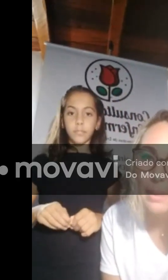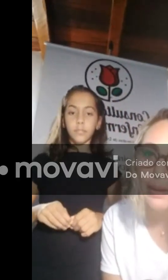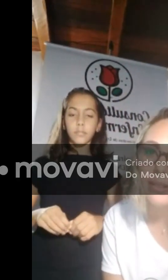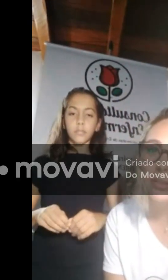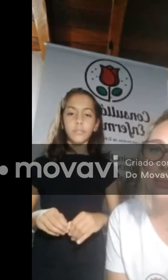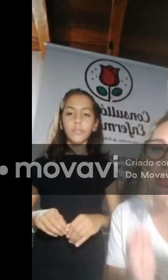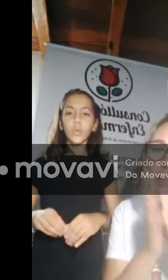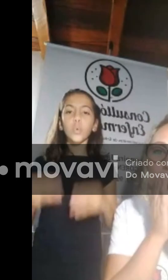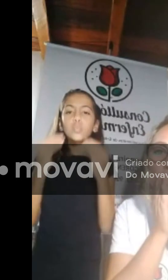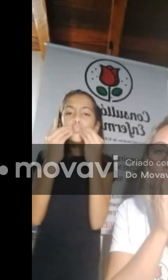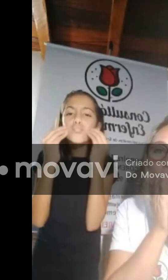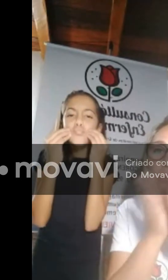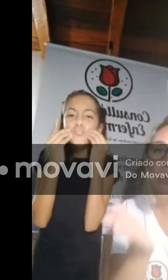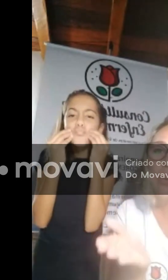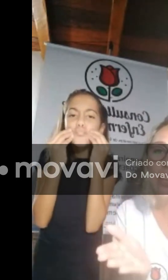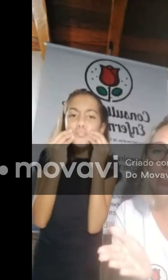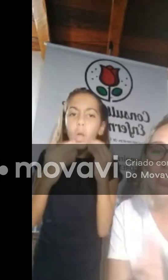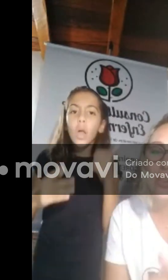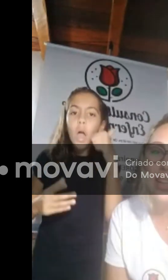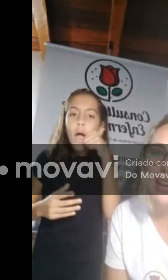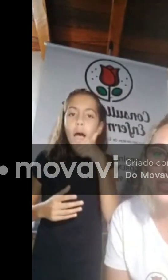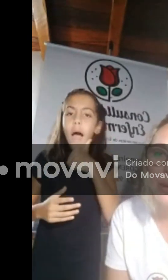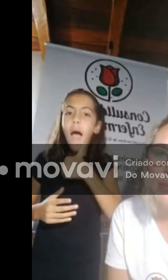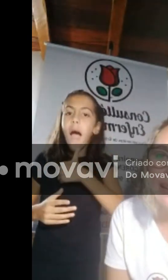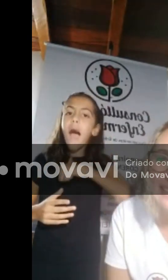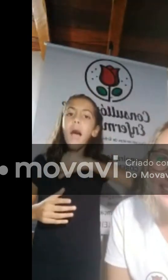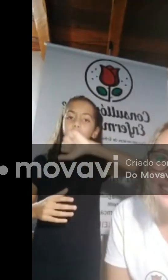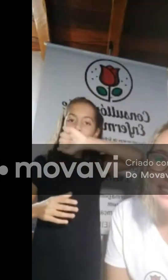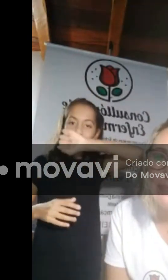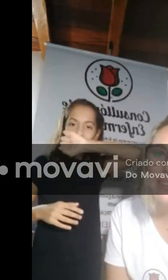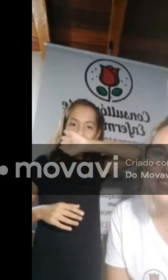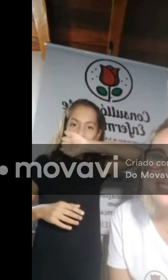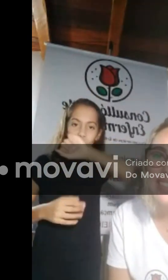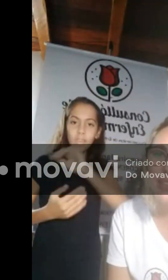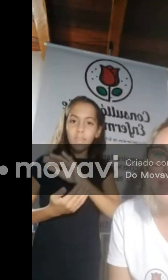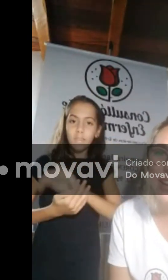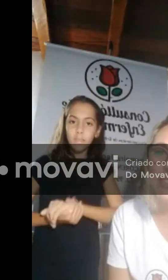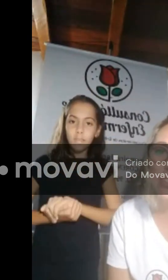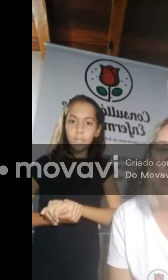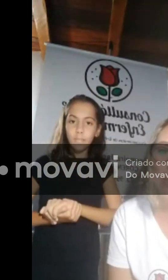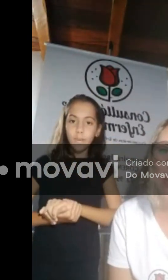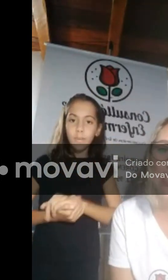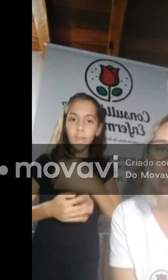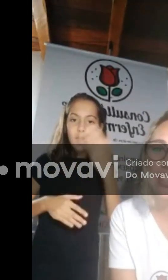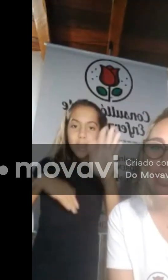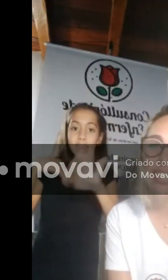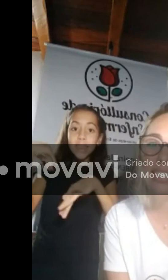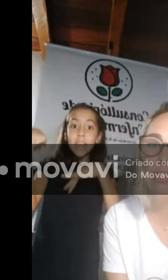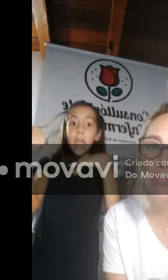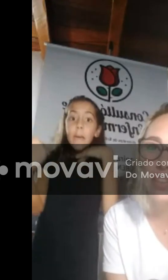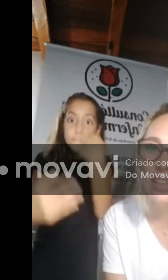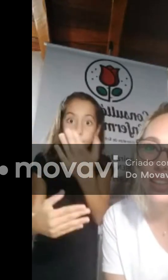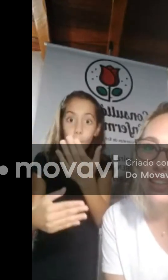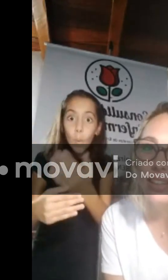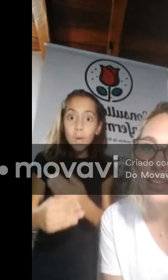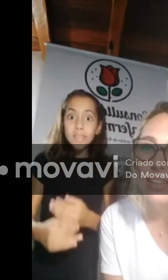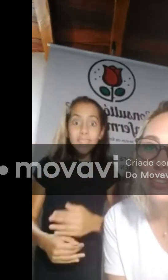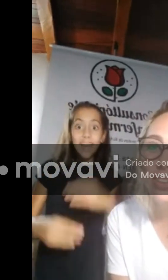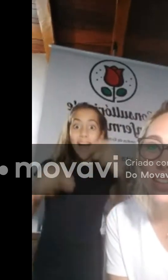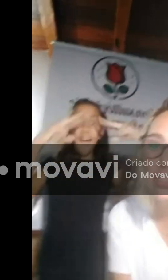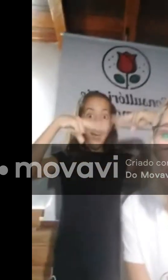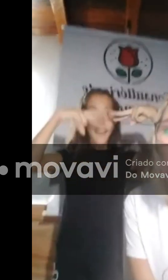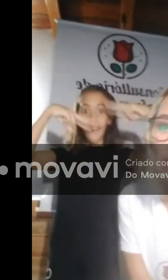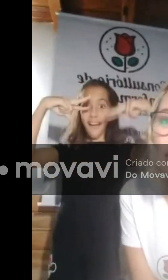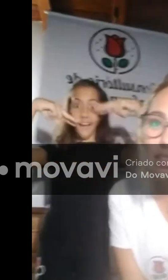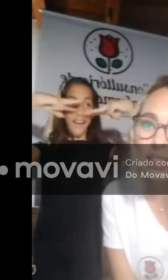para minha mãe. Nós estamos aqui morrendo de saudade, mamãe. Espero sim que em breve a gente possa se ver, não